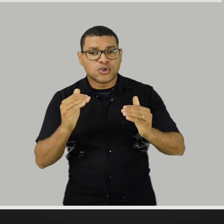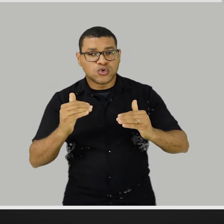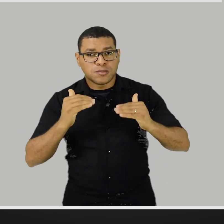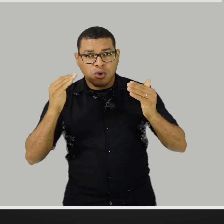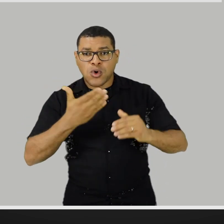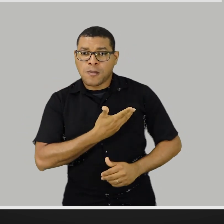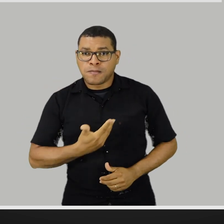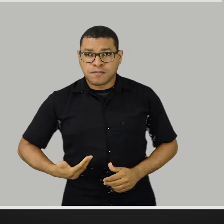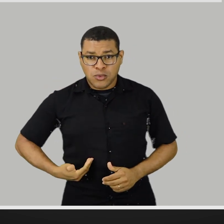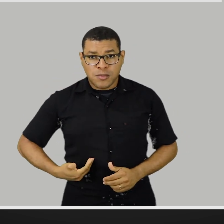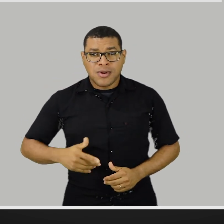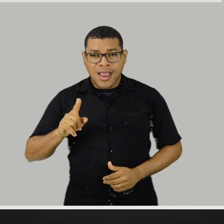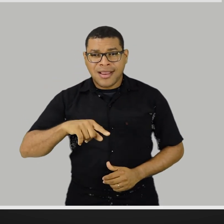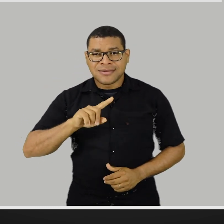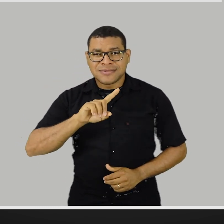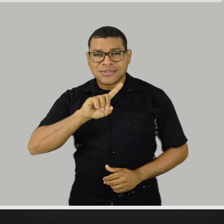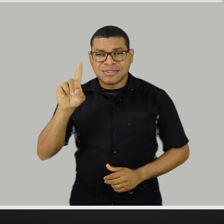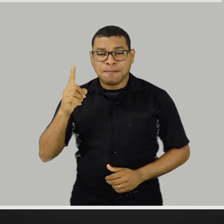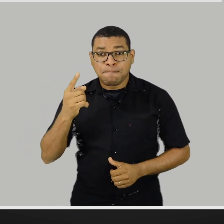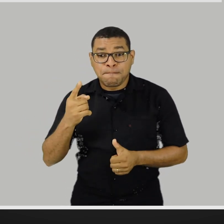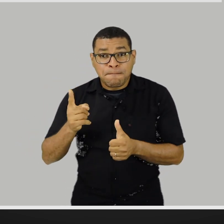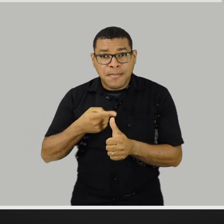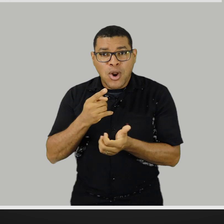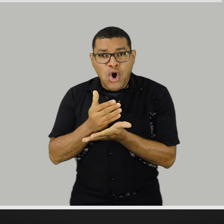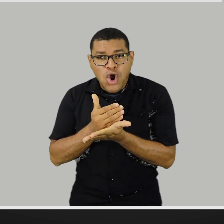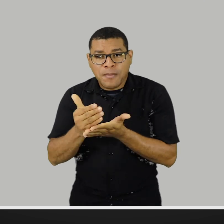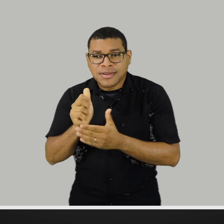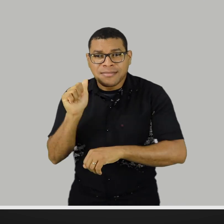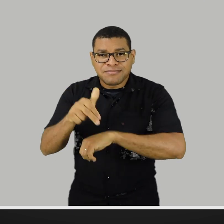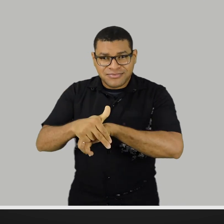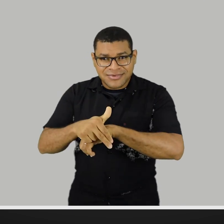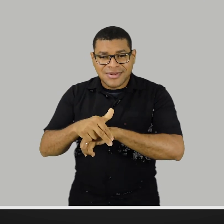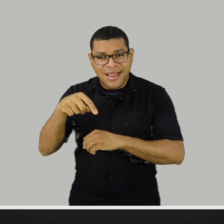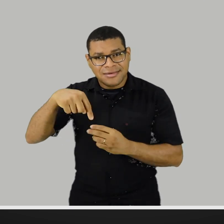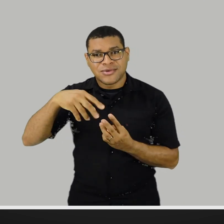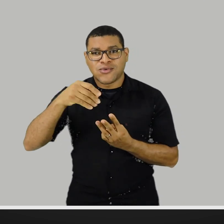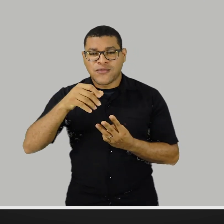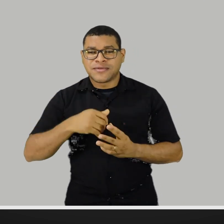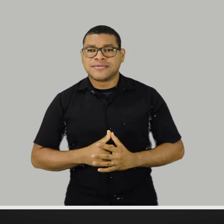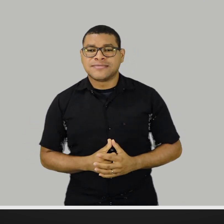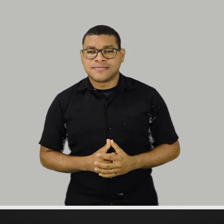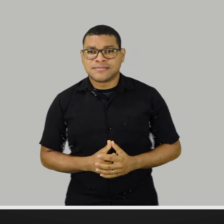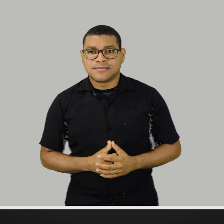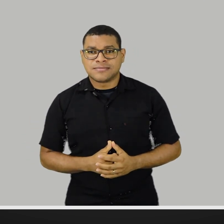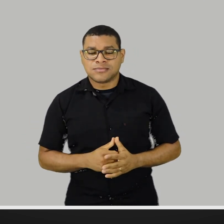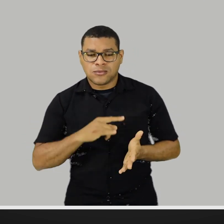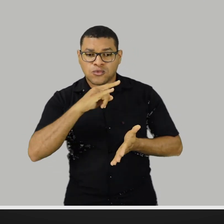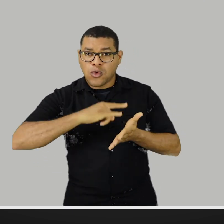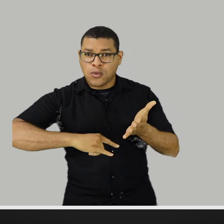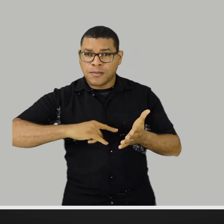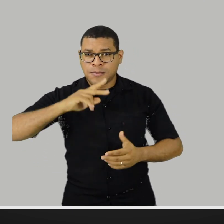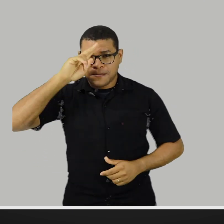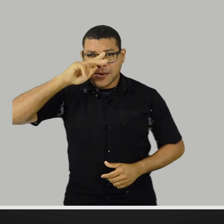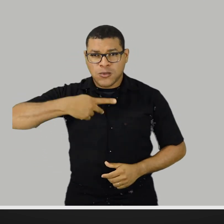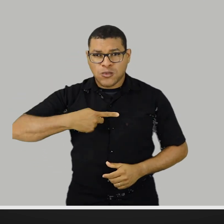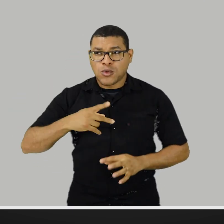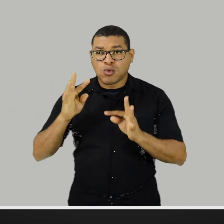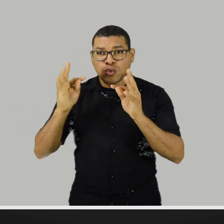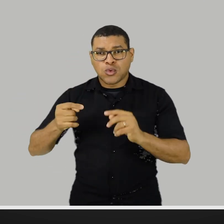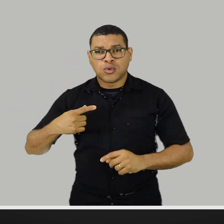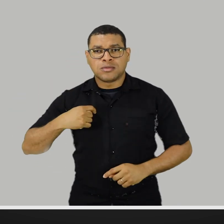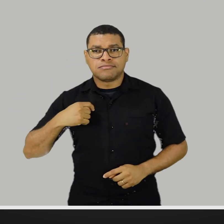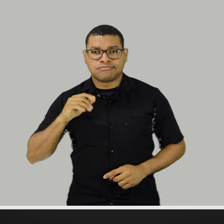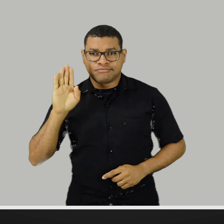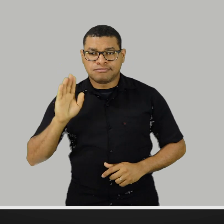do período letivo correspondente ao seu ingresso não documentos pessoais de todos os candidatos um